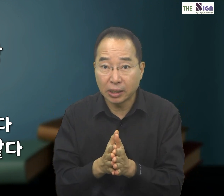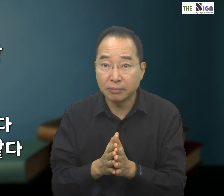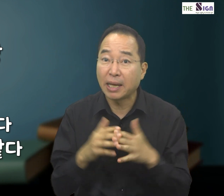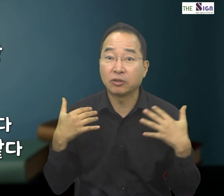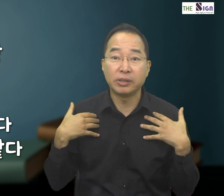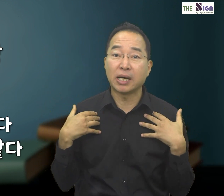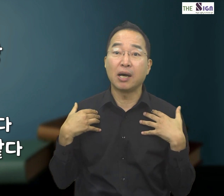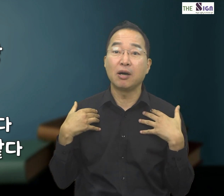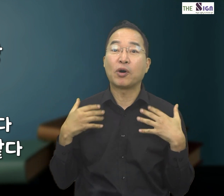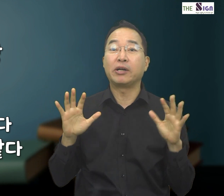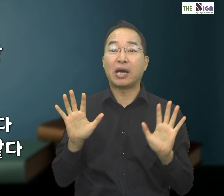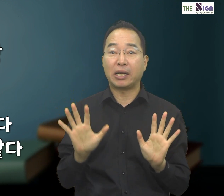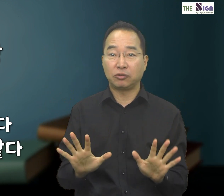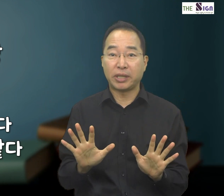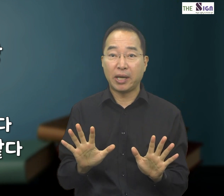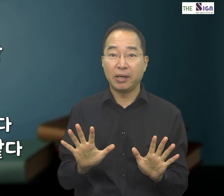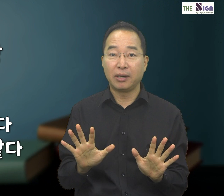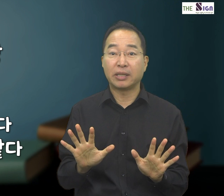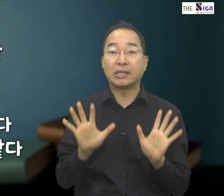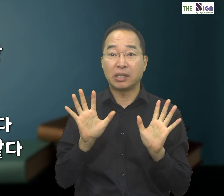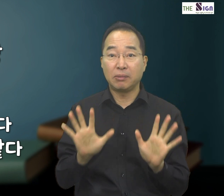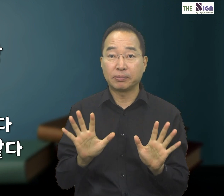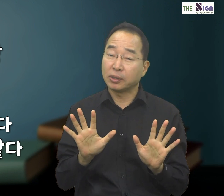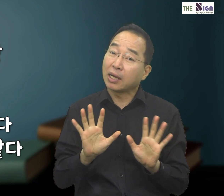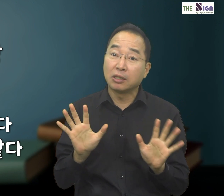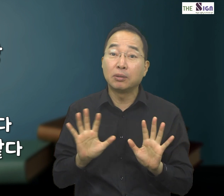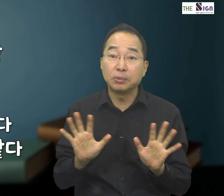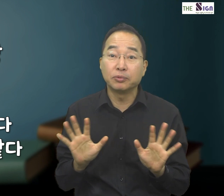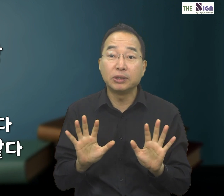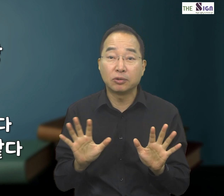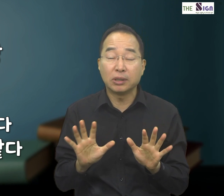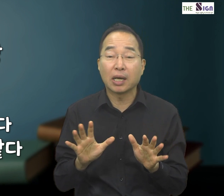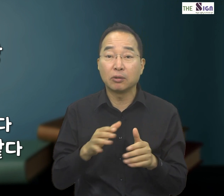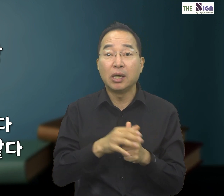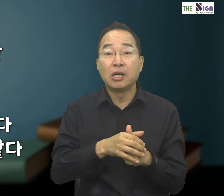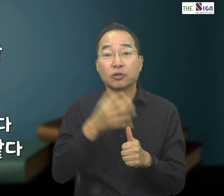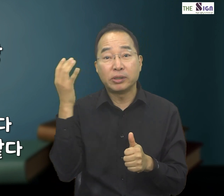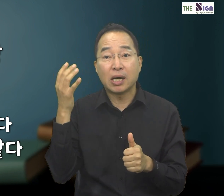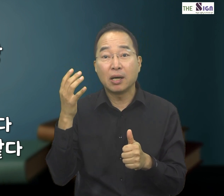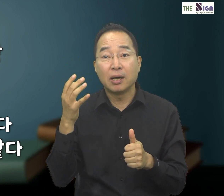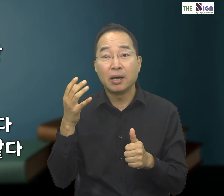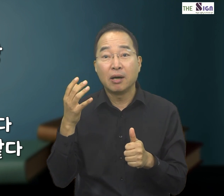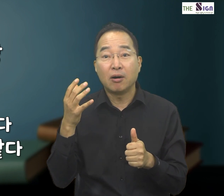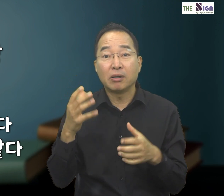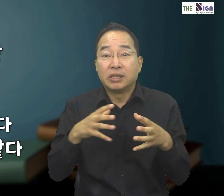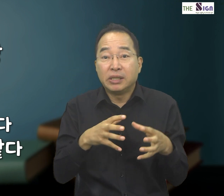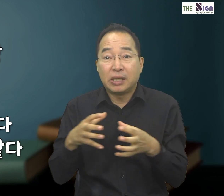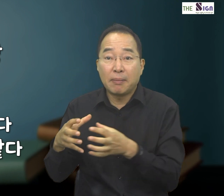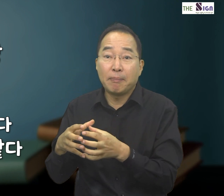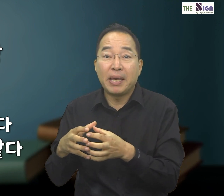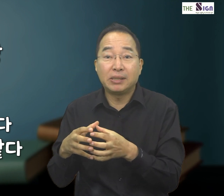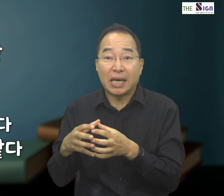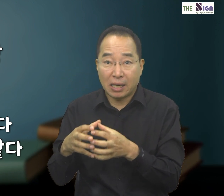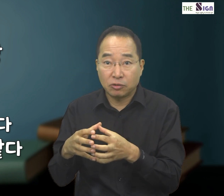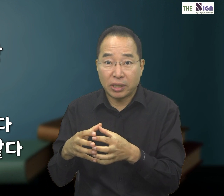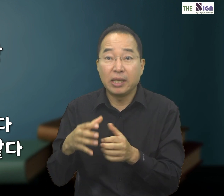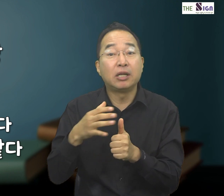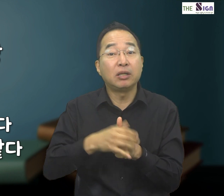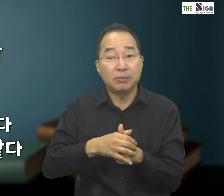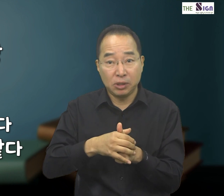나는 더 이상 관여 안 해도 돼. 난 책임 없어. 약간 그런 부분도 있고 약간 더 이상 그 일에 매이지 않아도 돼. 이런